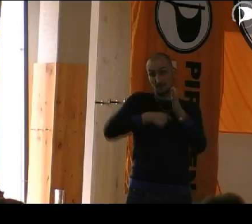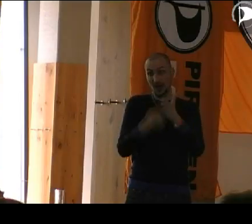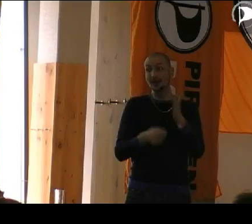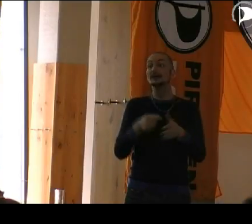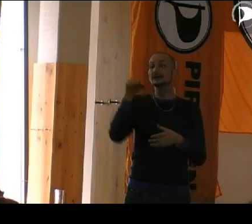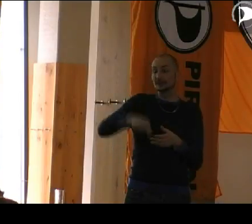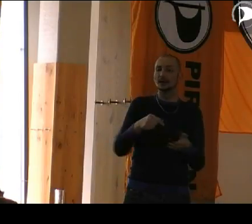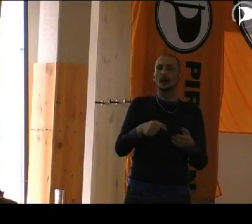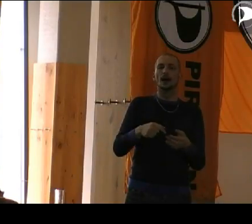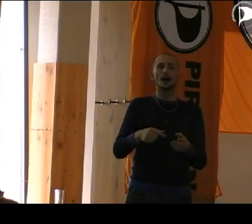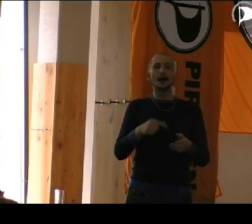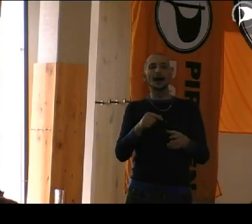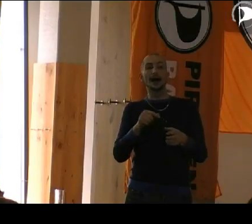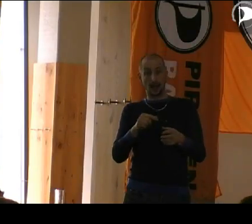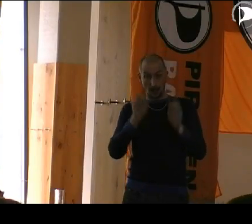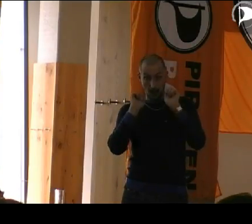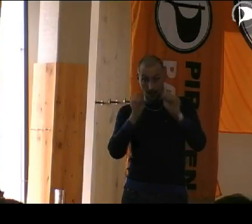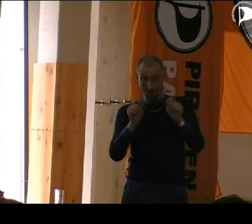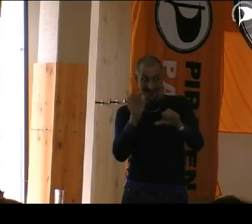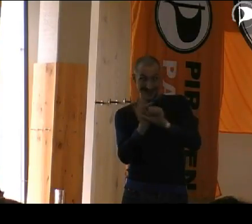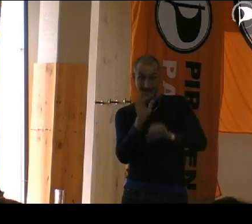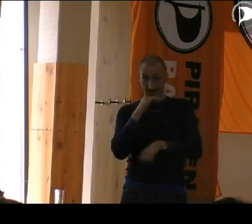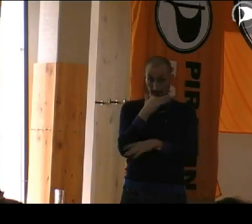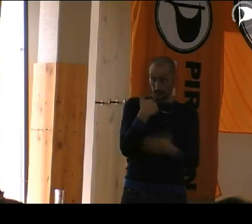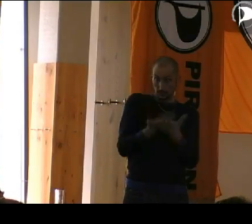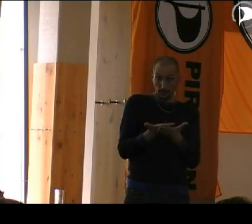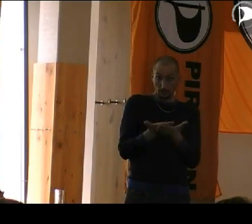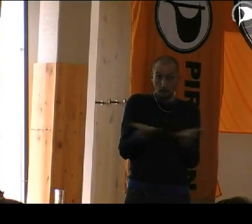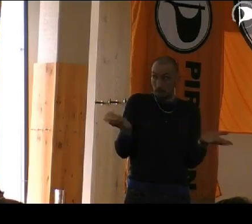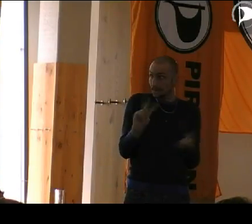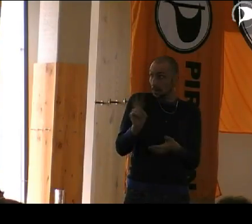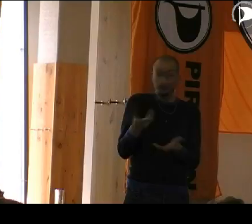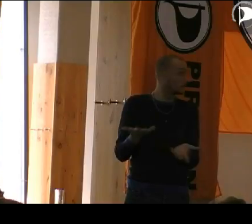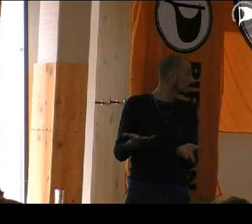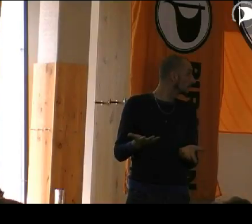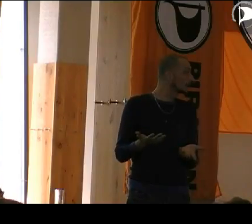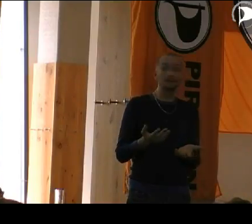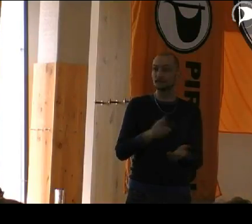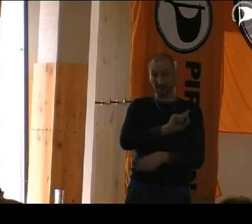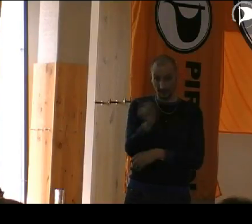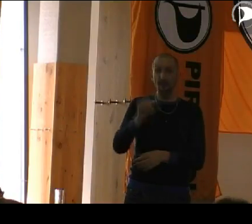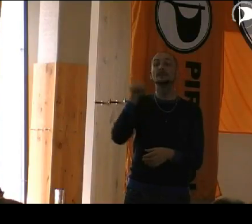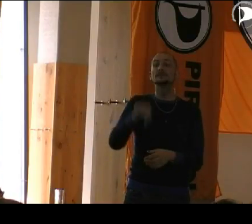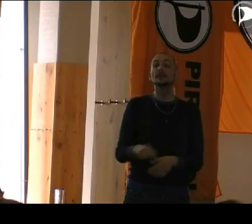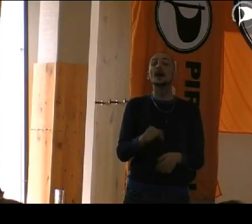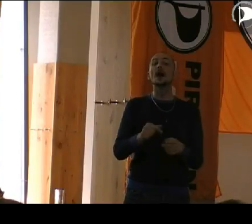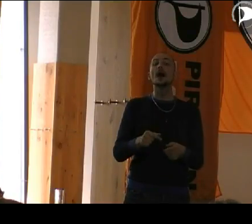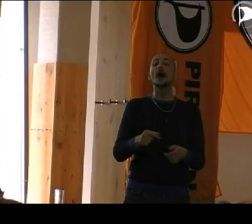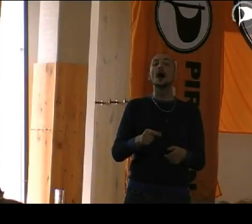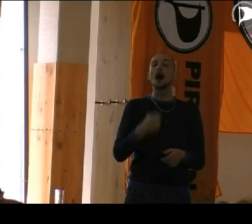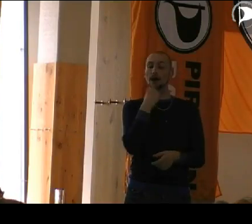flora behinderung der tagesordnung gegen roman okay dann hätte ich gerne mehr achtung wer ist dafür dass für die